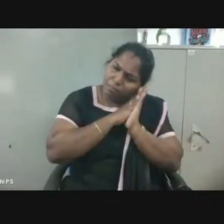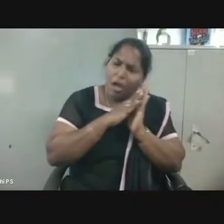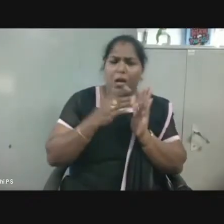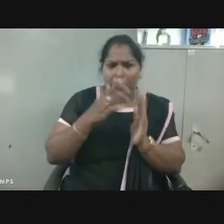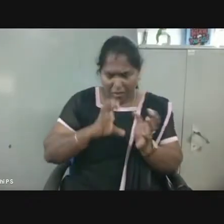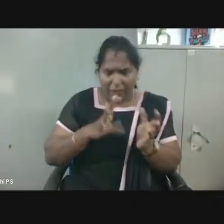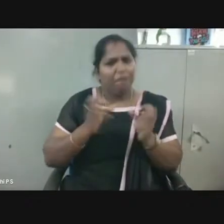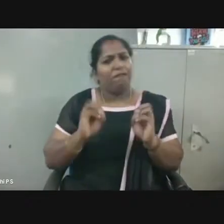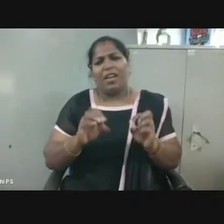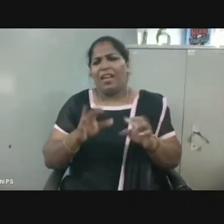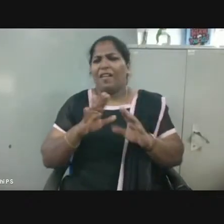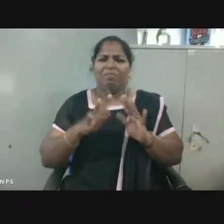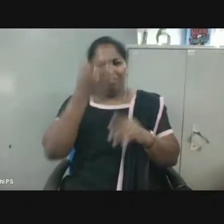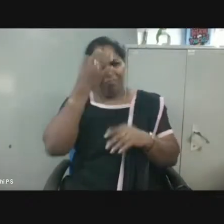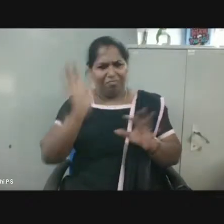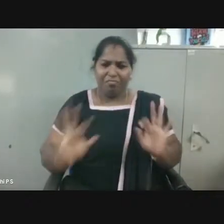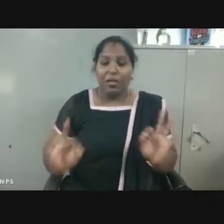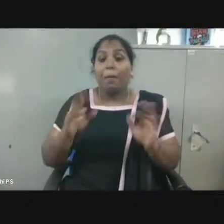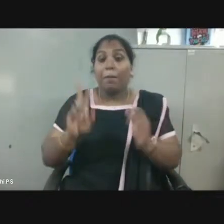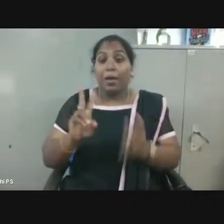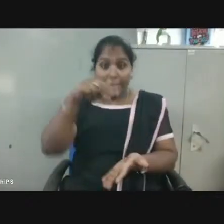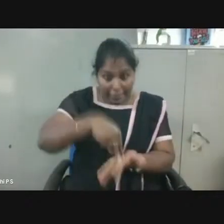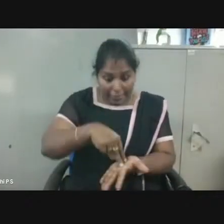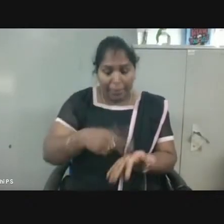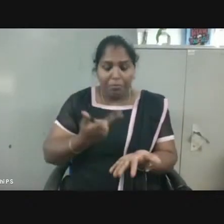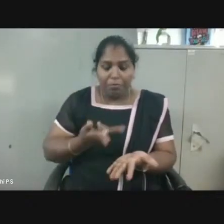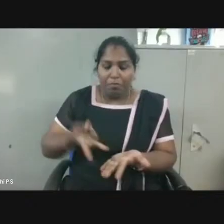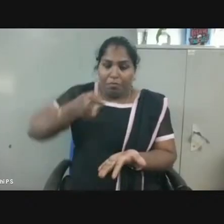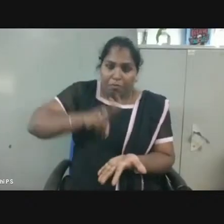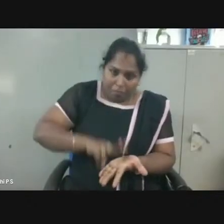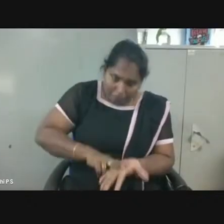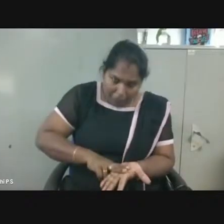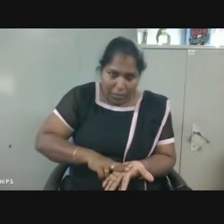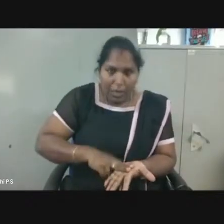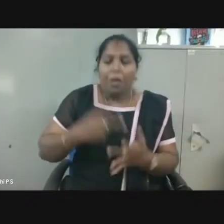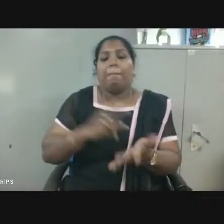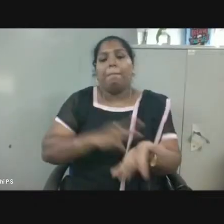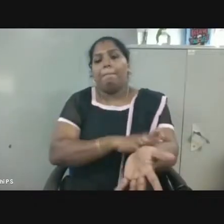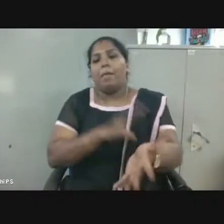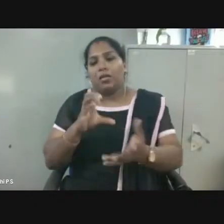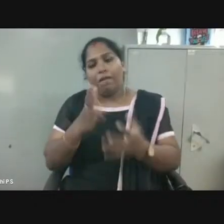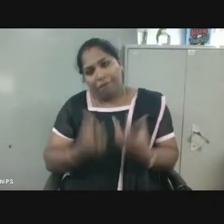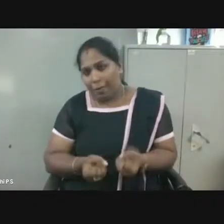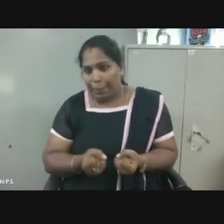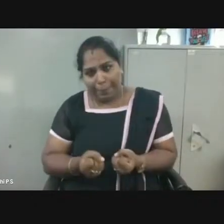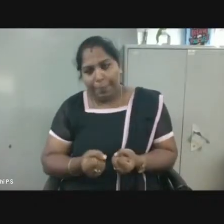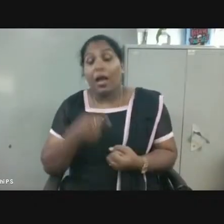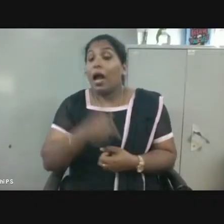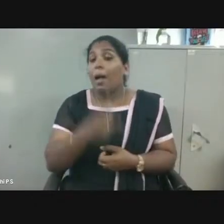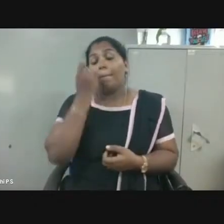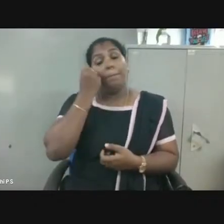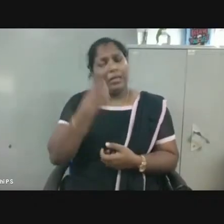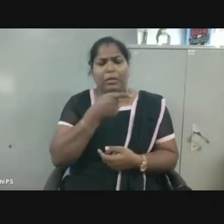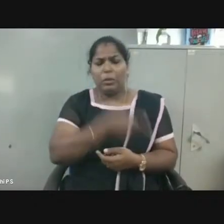കിടക്കുവാണ്. കമിഴണമെങ്കിൽ മസിൽ വേണം, നിൽക്കണമെങ്കിലും ഇരിക്കണമെങ്കിലും മസിലിന്റെ ആവശ്യമുണ്ട്. അപ്പൊ ആ സമയമാകുമ്പോഴേ നമ്മൾ മനസ്സിലാകത്തുള്ളൂ ഇതെന്തോ ഒരു